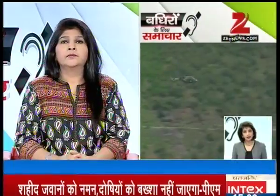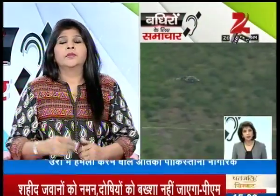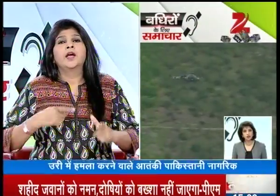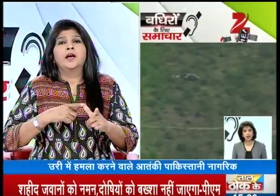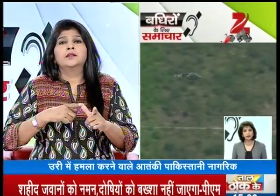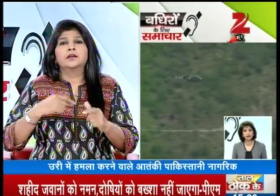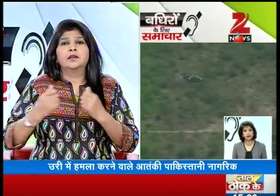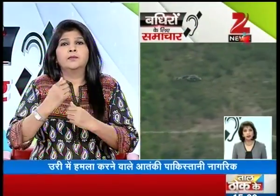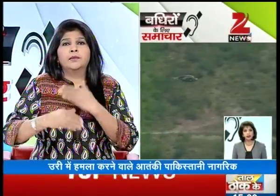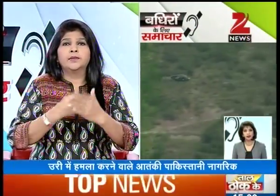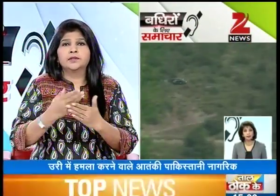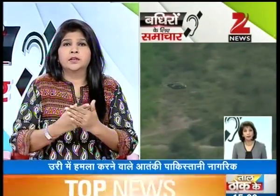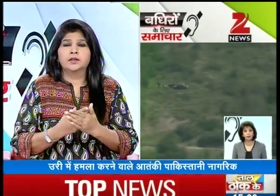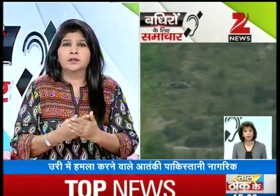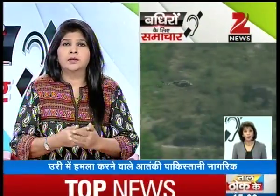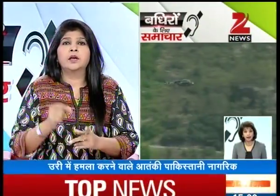आतंकी हमले में शामिल